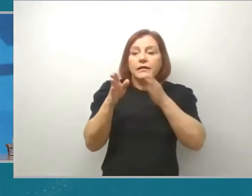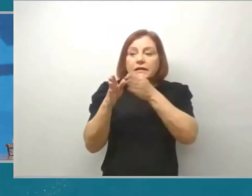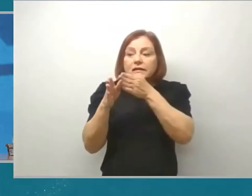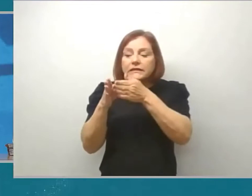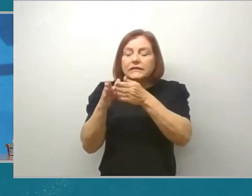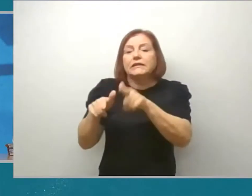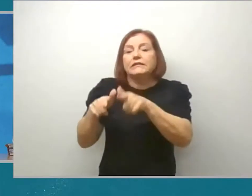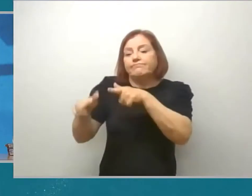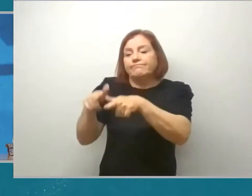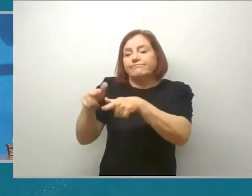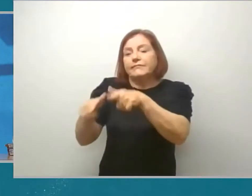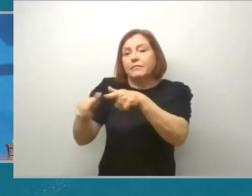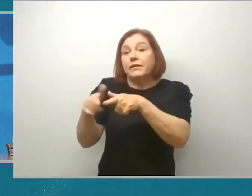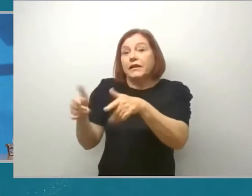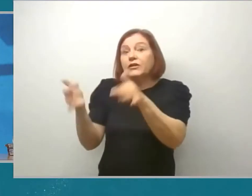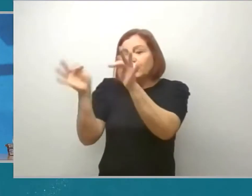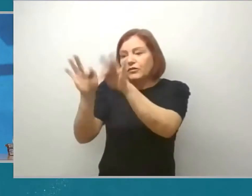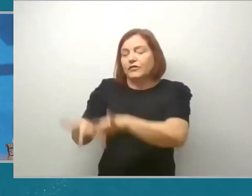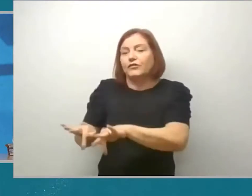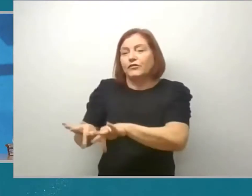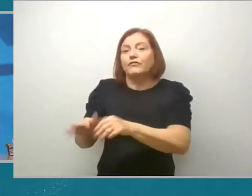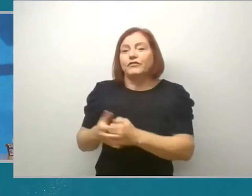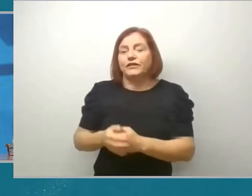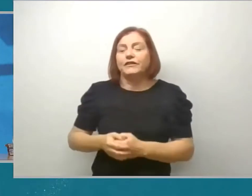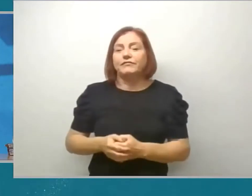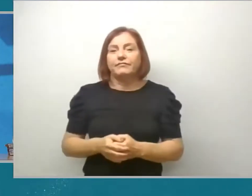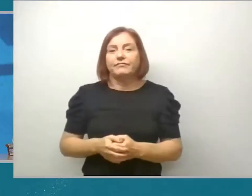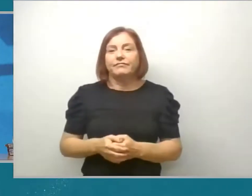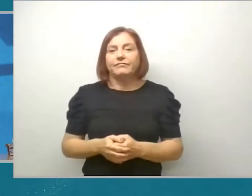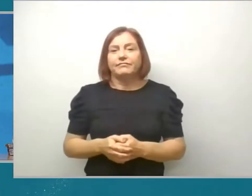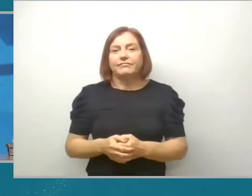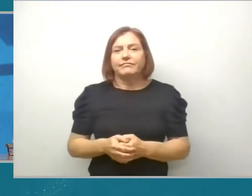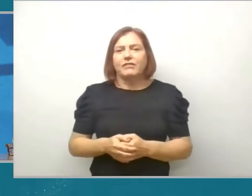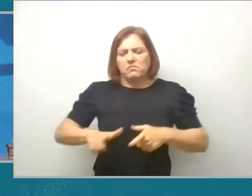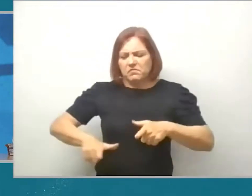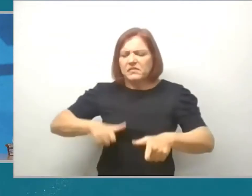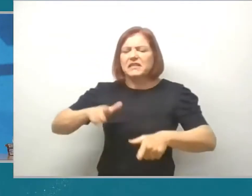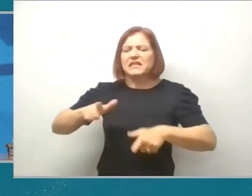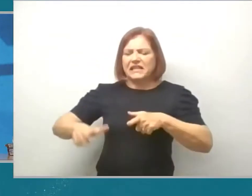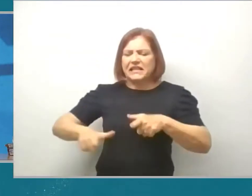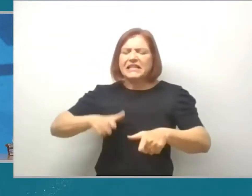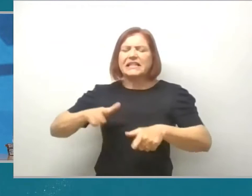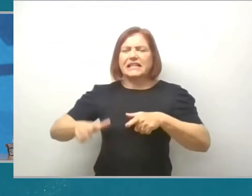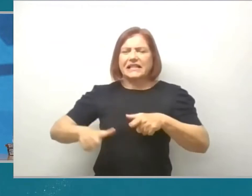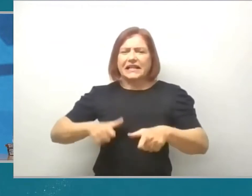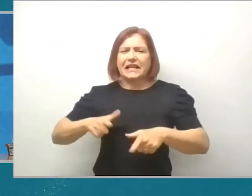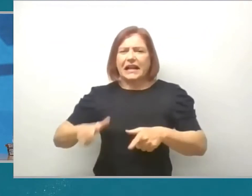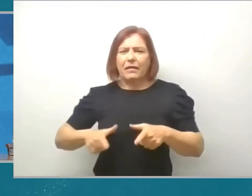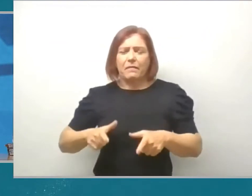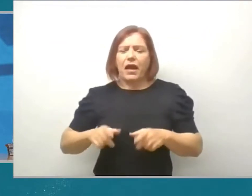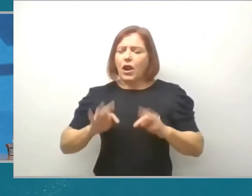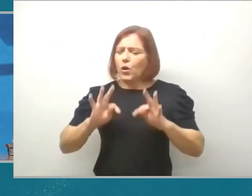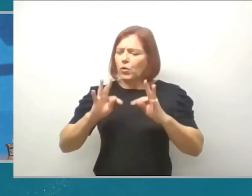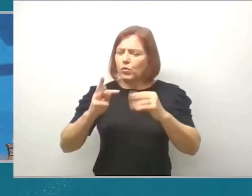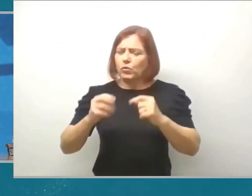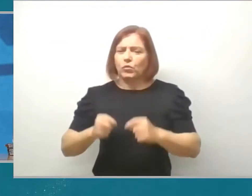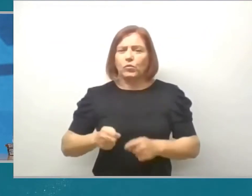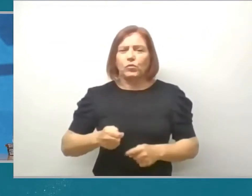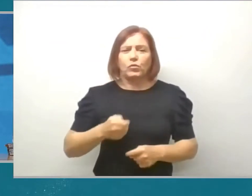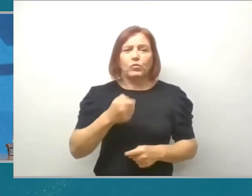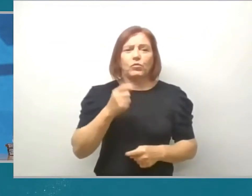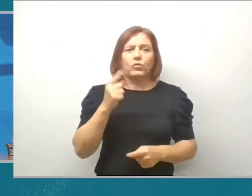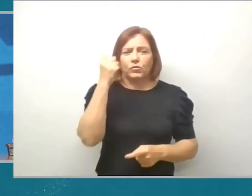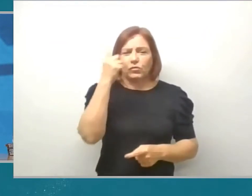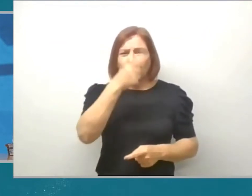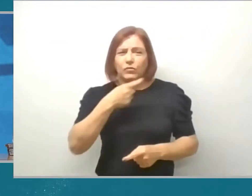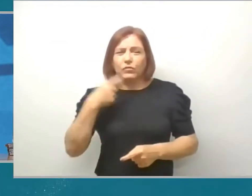Última hora, que significa a jornada é 12 horas. E chegou no, na undécima hora, já quase